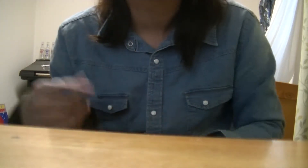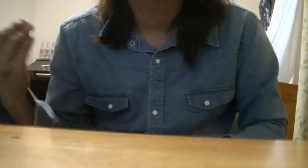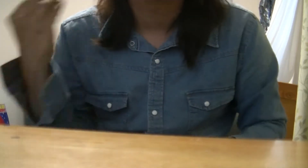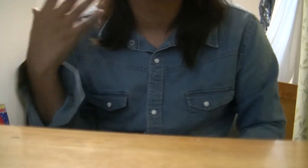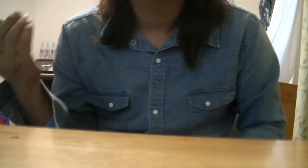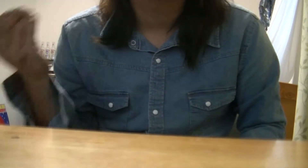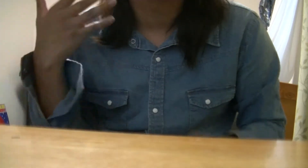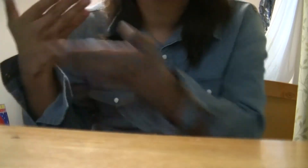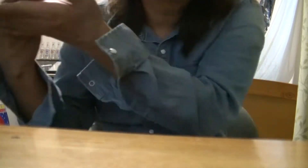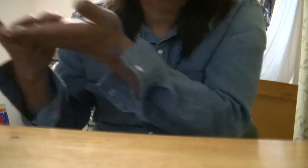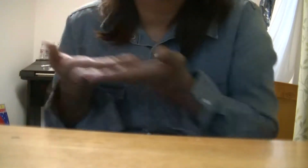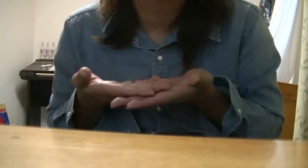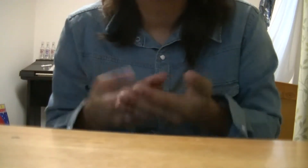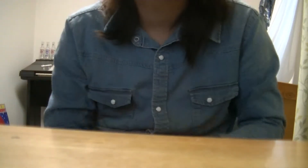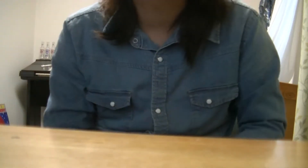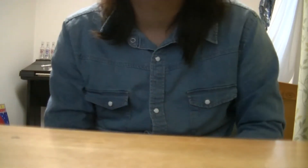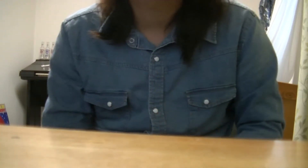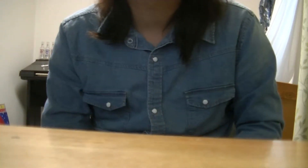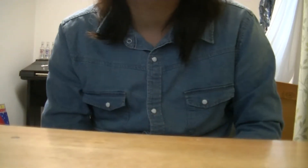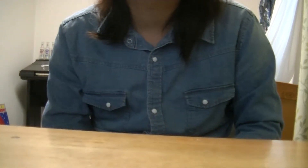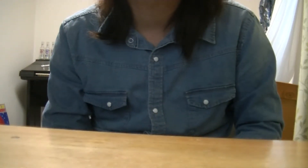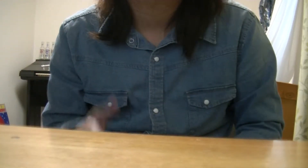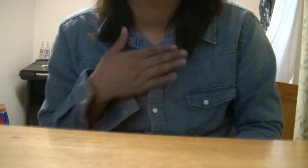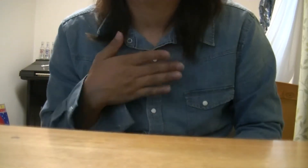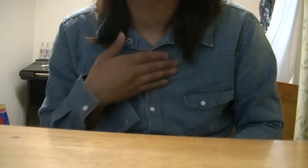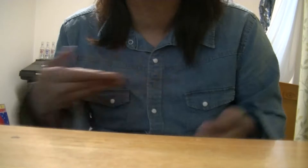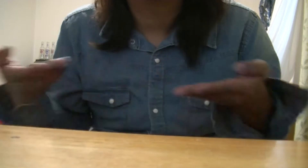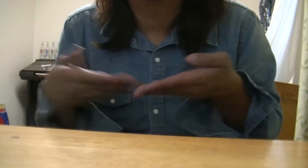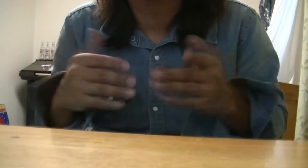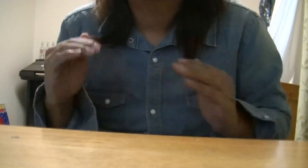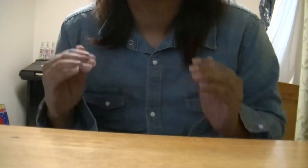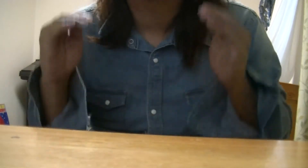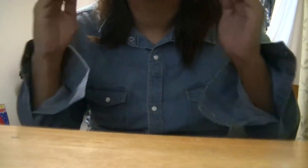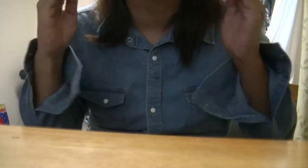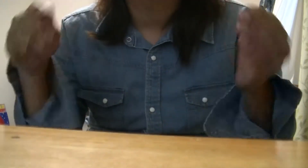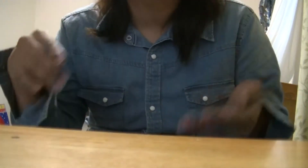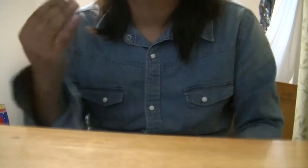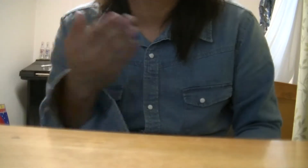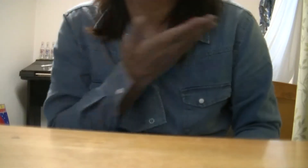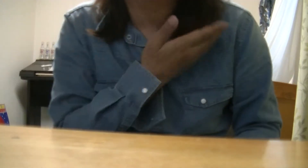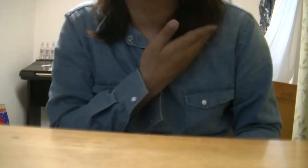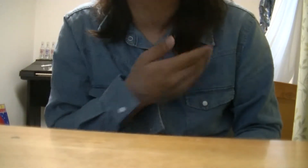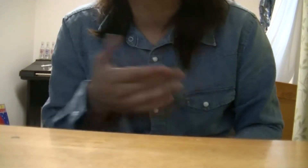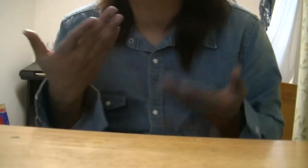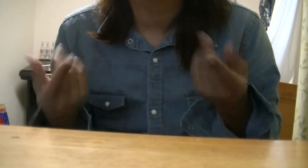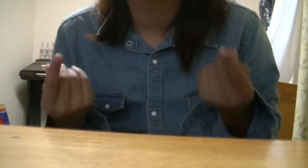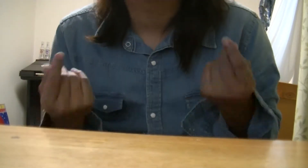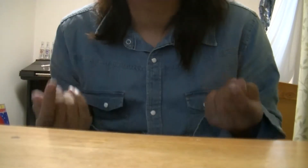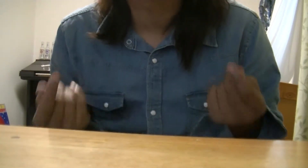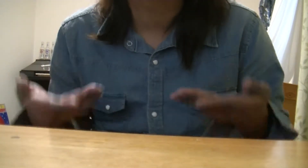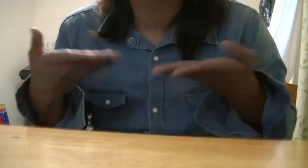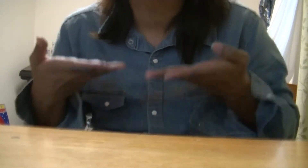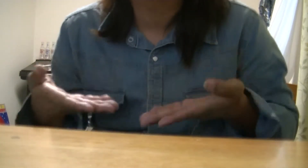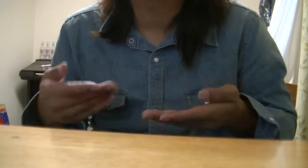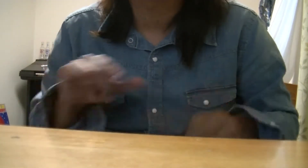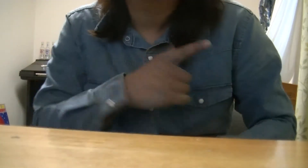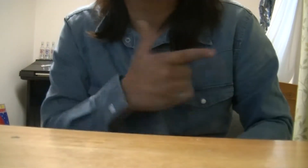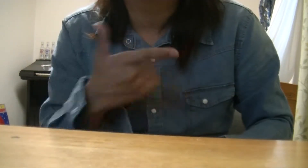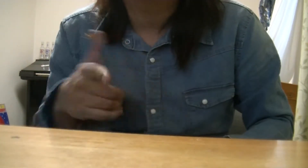っしゃってくださいます。もうこの環境成長するしかないんですよ。 学生時代もたくさんの仲間といろんなチャレン